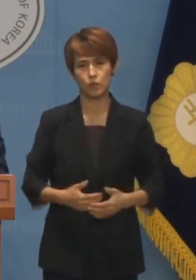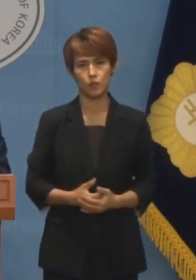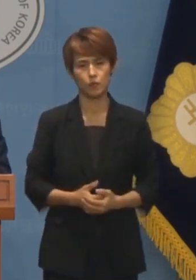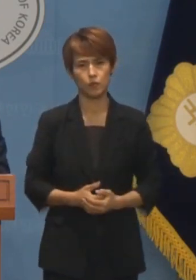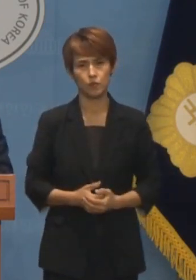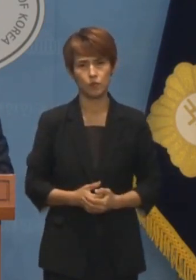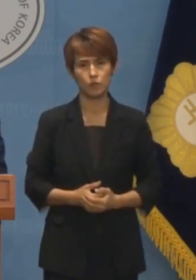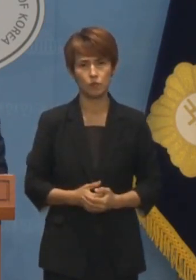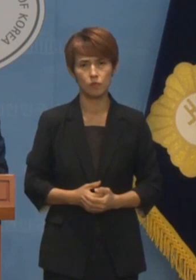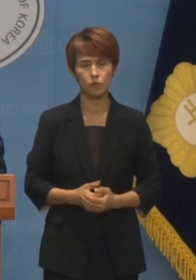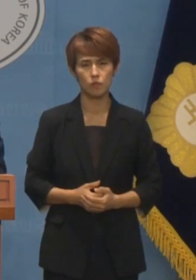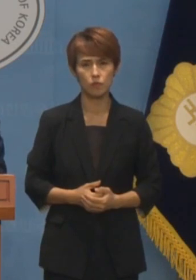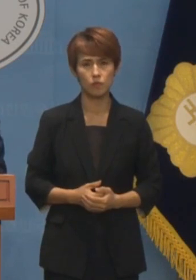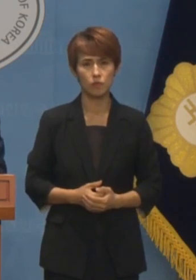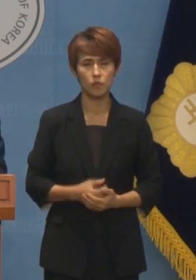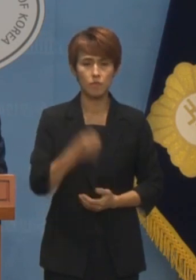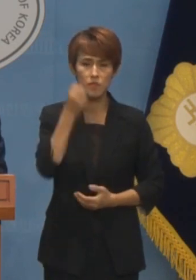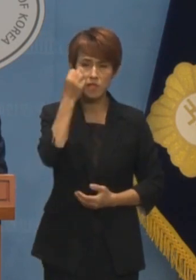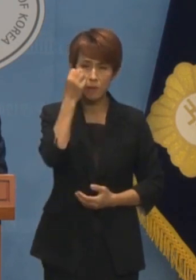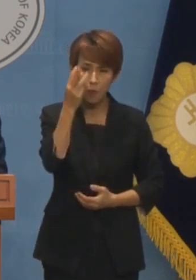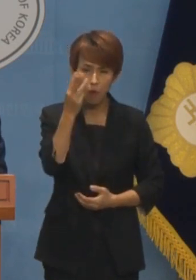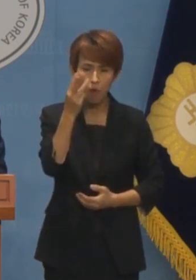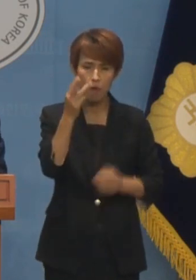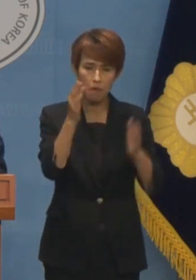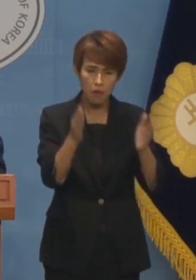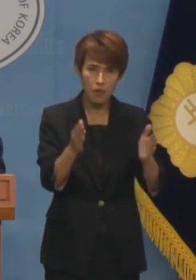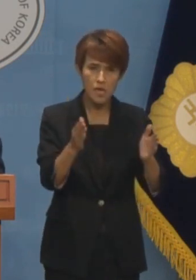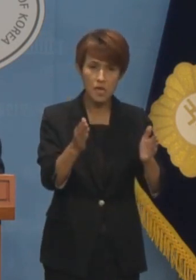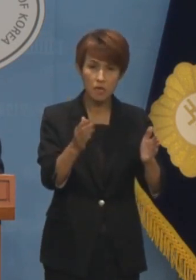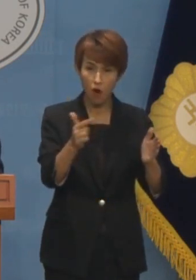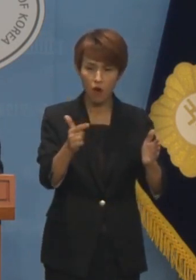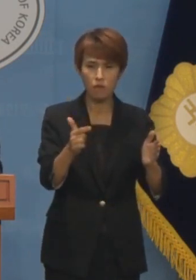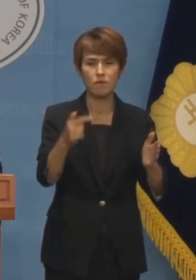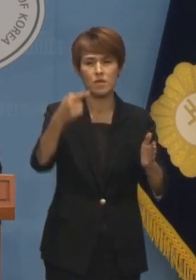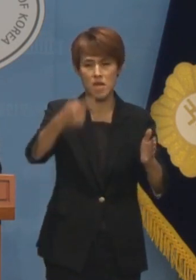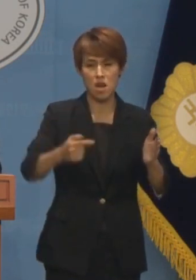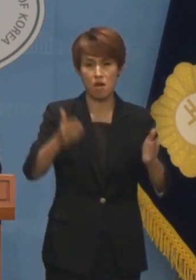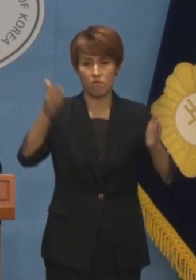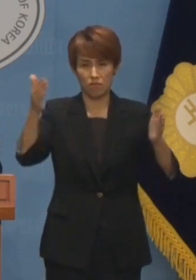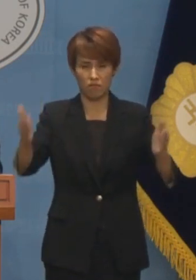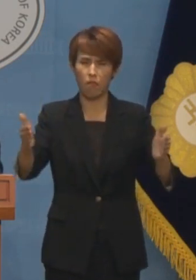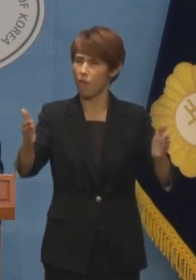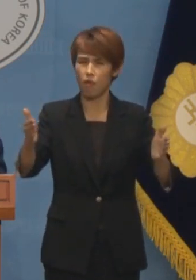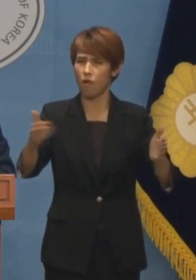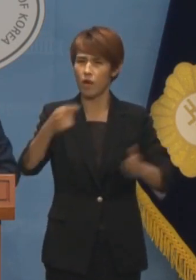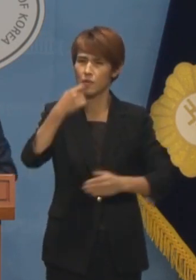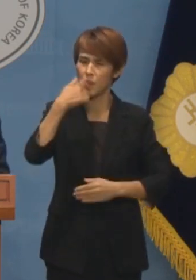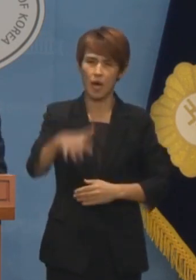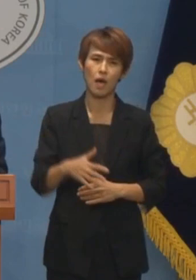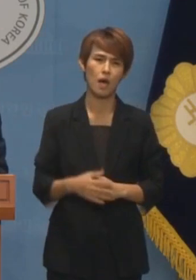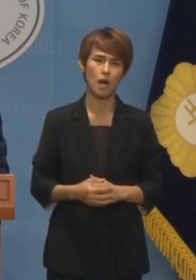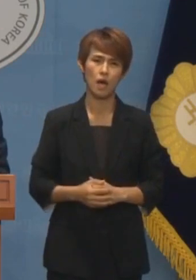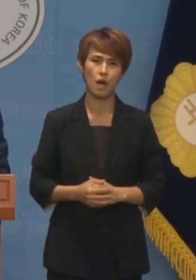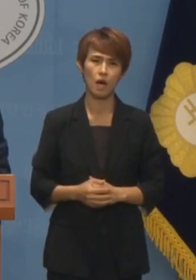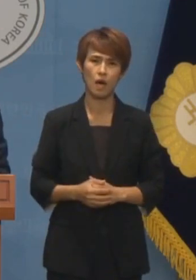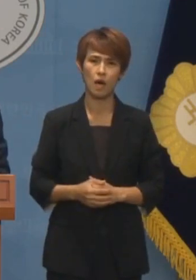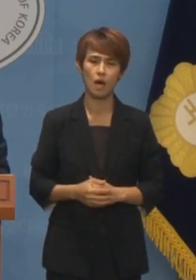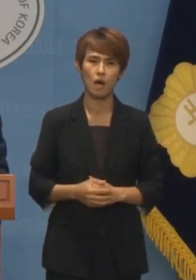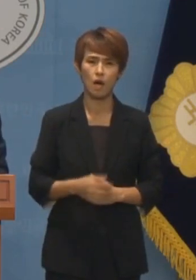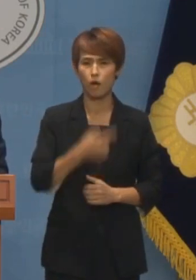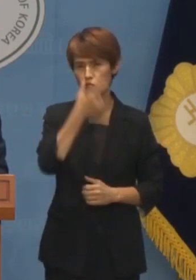현재의 3개월, 최대 1년 만기 유예로는